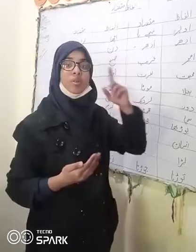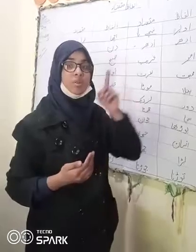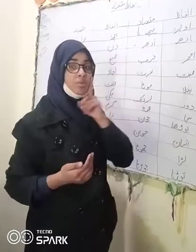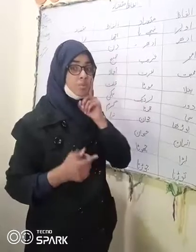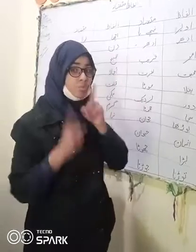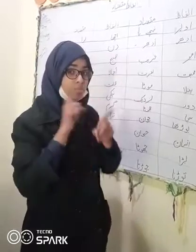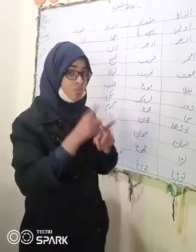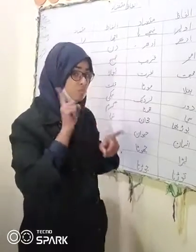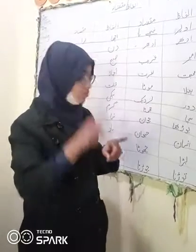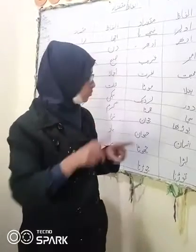सच्चा